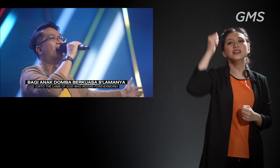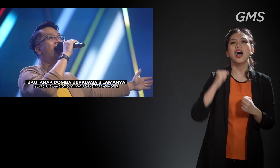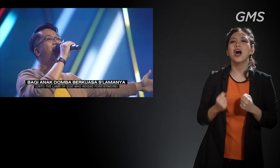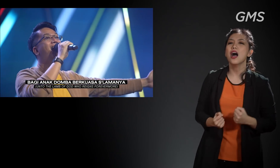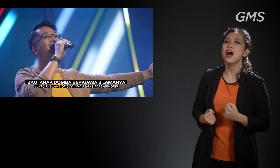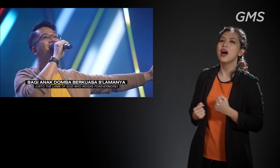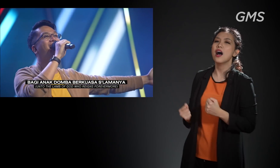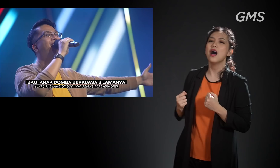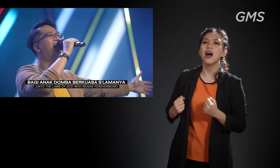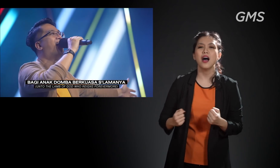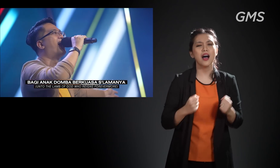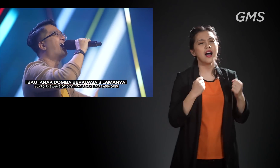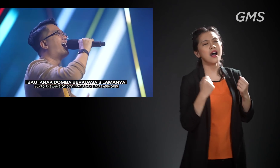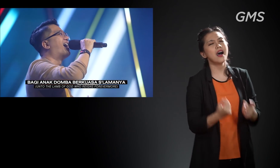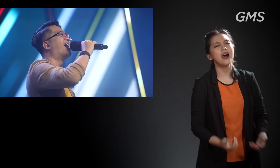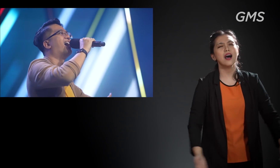selamanya.